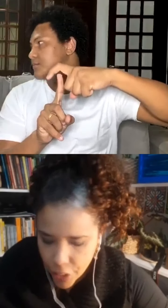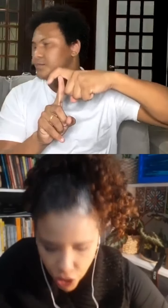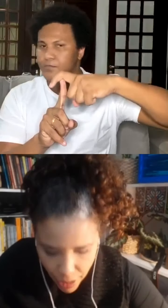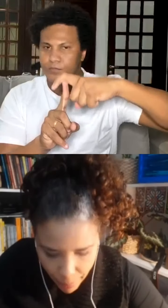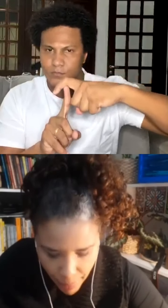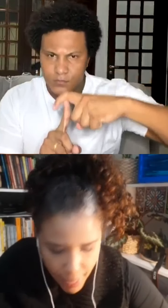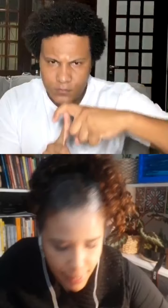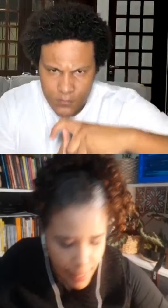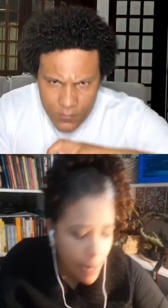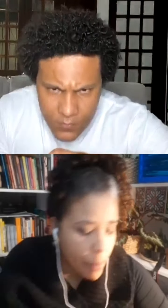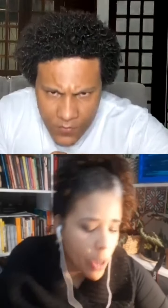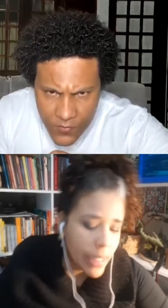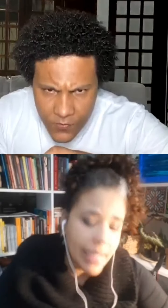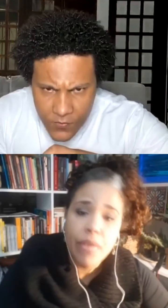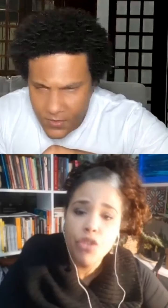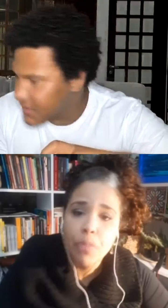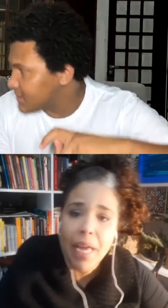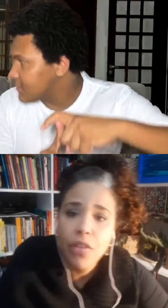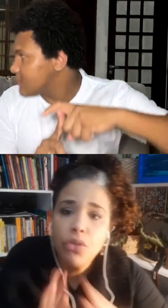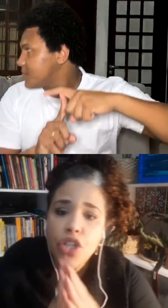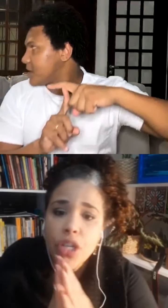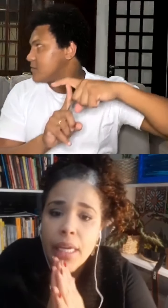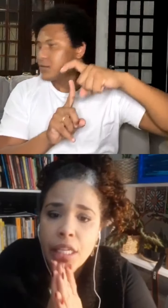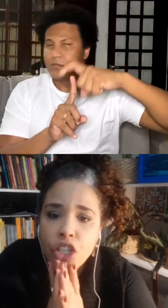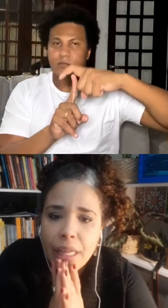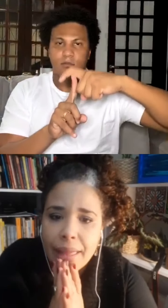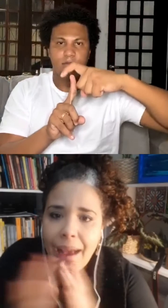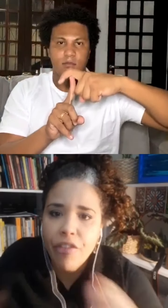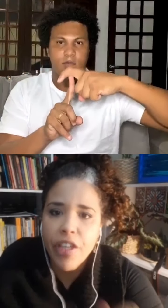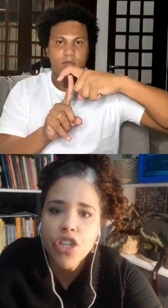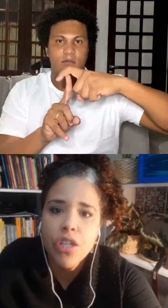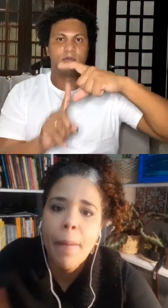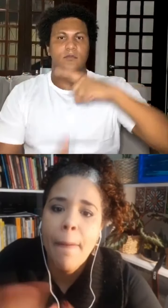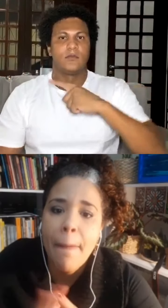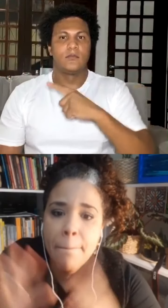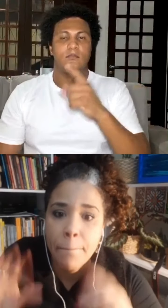interessante também podem ser os métodos injetáveis